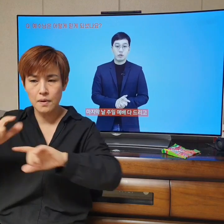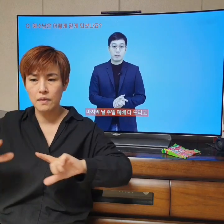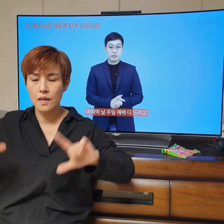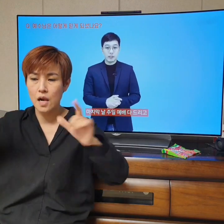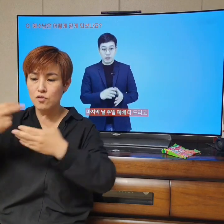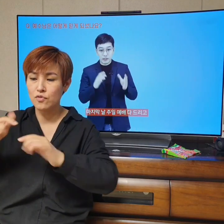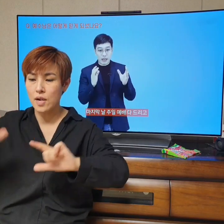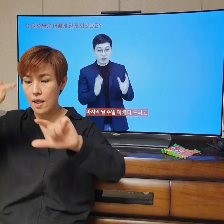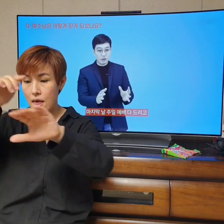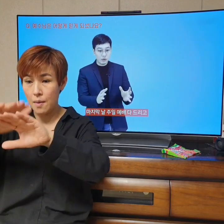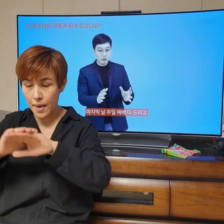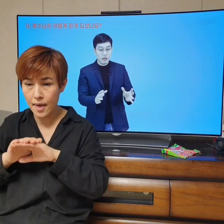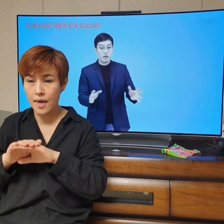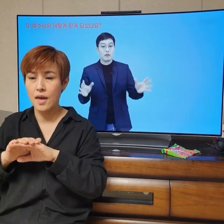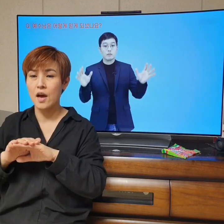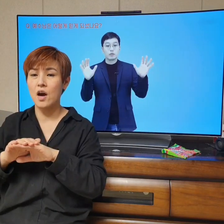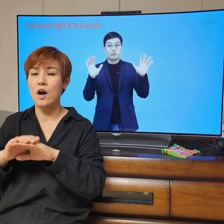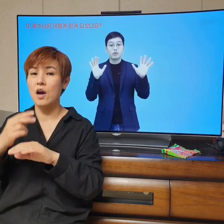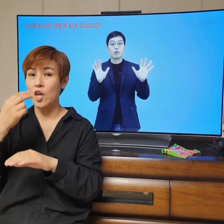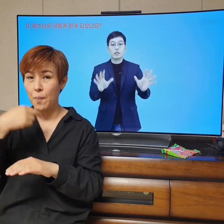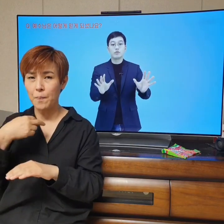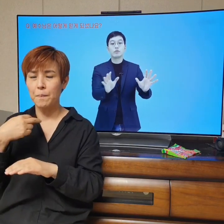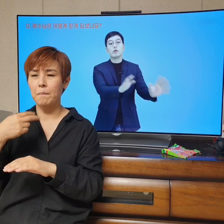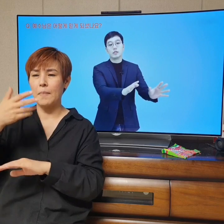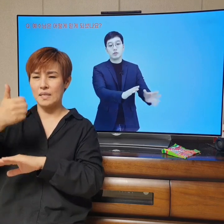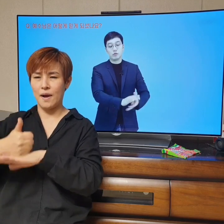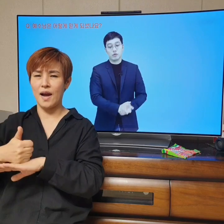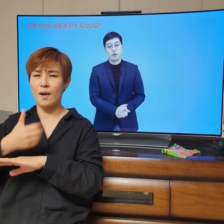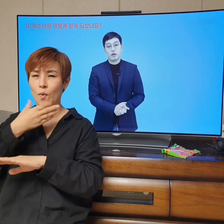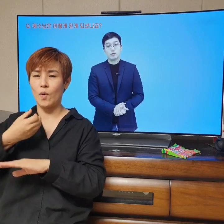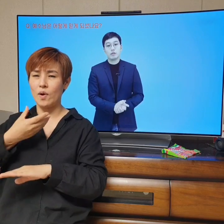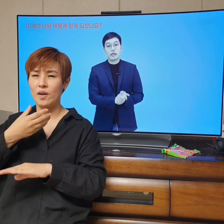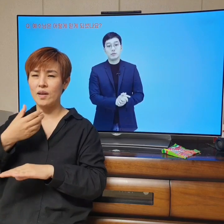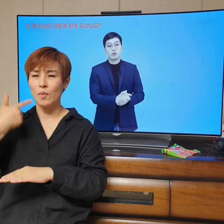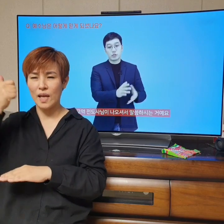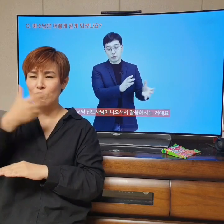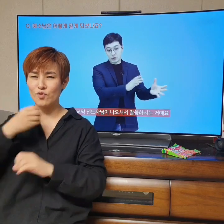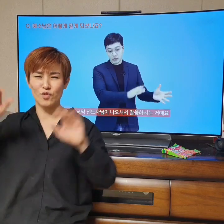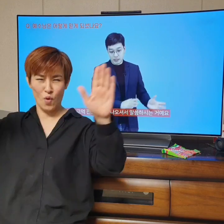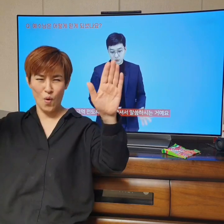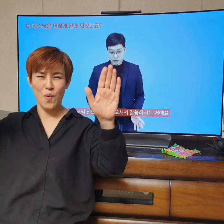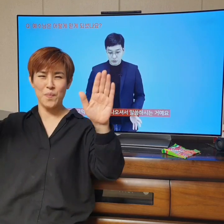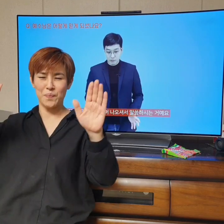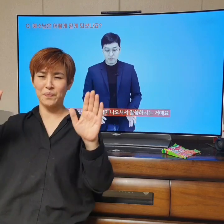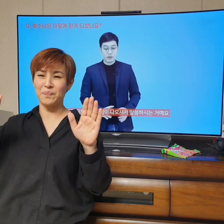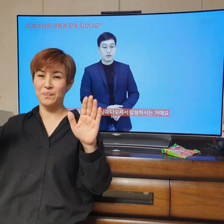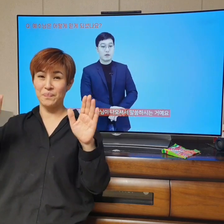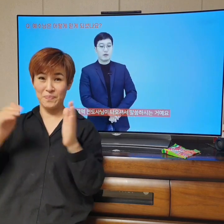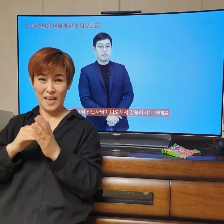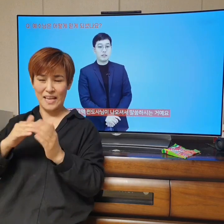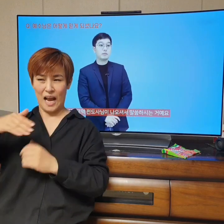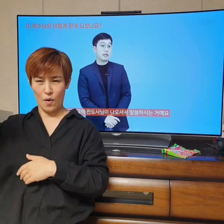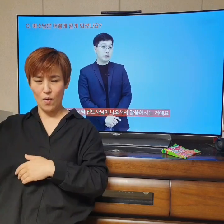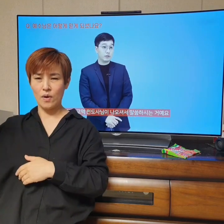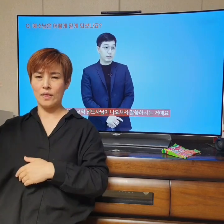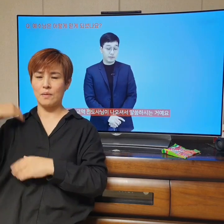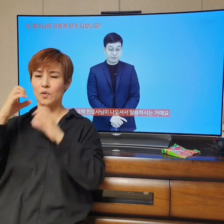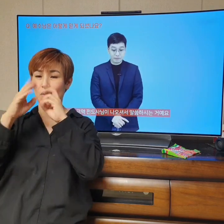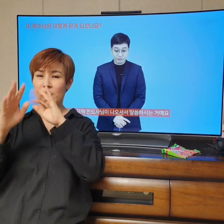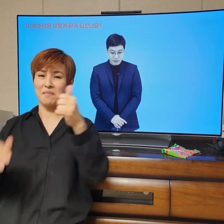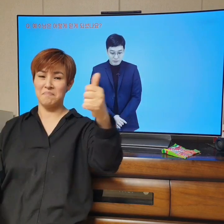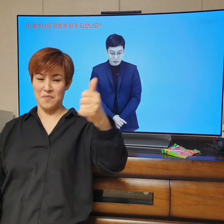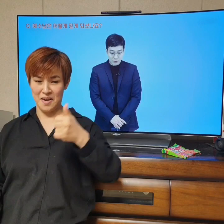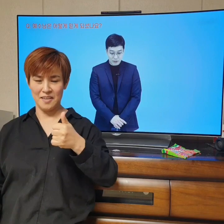겸 수련회 마지막 예배 다 드리고 목사님 축도하시고 들어가시고 우리 담임교육자 전도사님이 나오셔서 말씀을 하시는